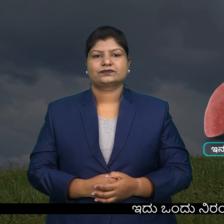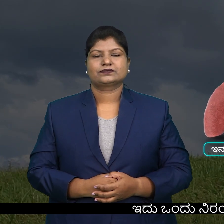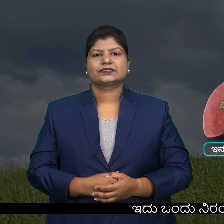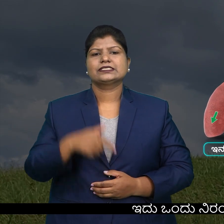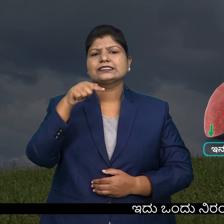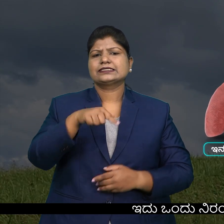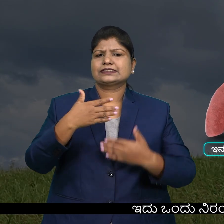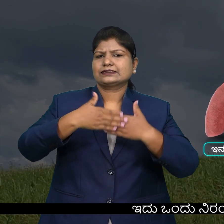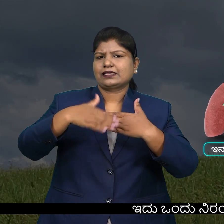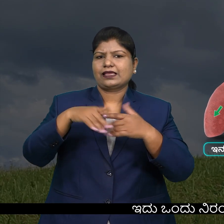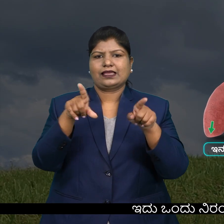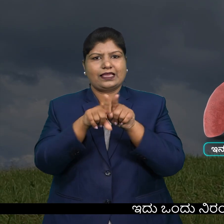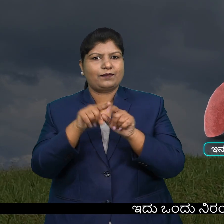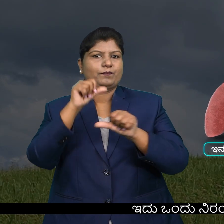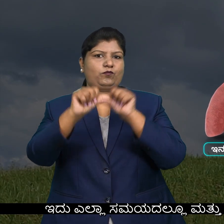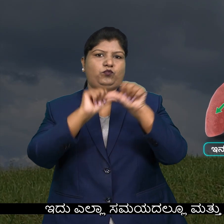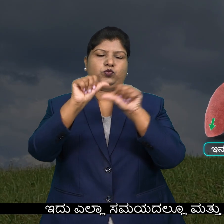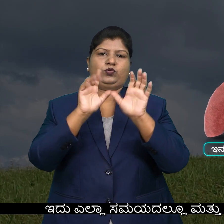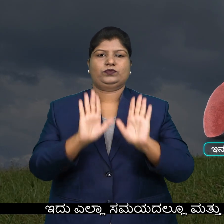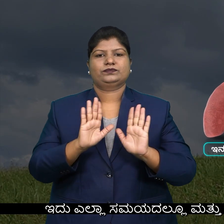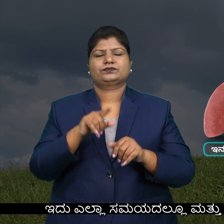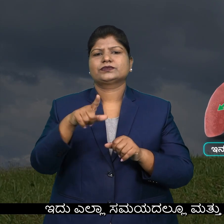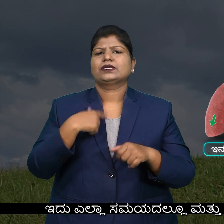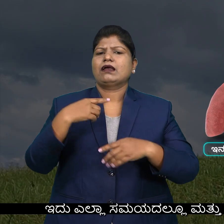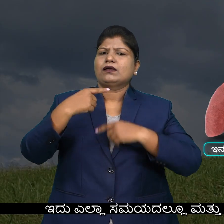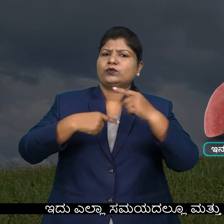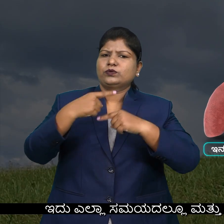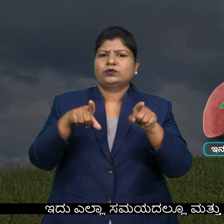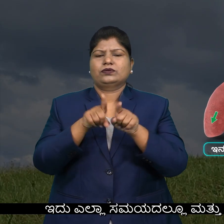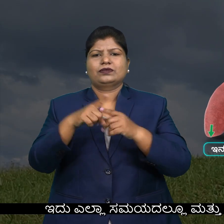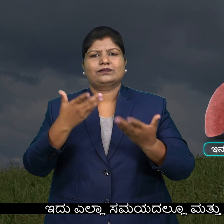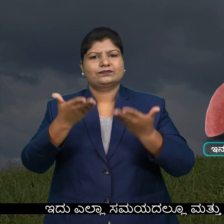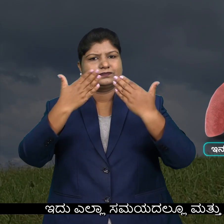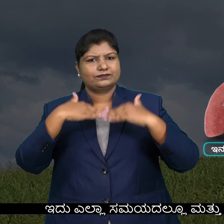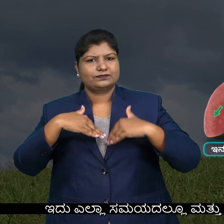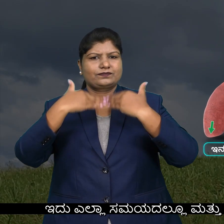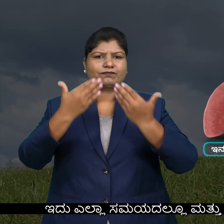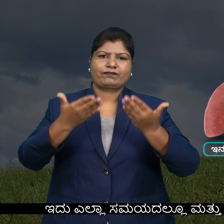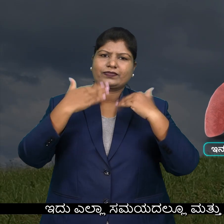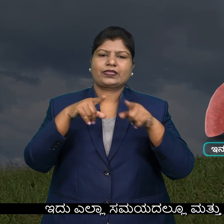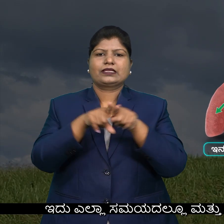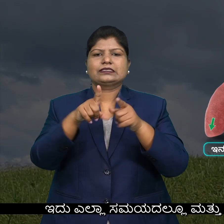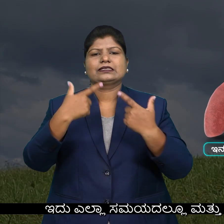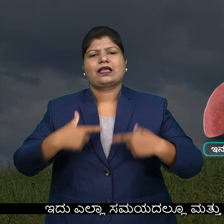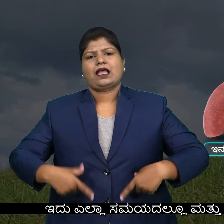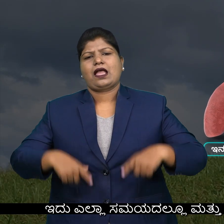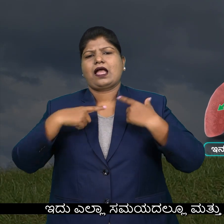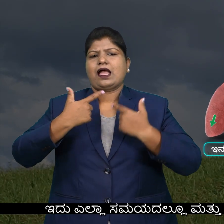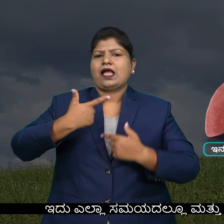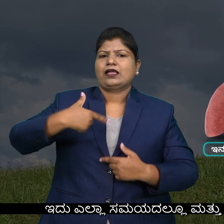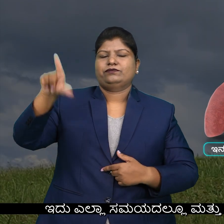ಇದು ಒಂದು ನಿರಂತರ ಪ್ರಕ್ರಿಯೆಯಾಗಿದ್ದು, ಇದು ಎಲ್ಲ ಸಮಯದಲ್ಲೂ ಮತ್ತು ಜೀವಿಯು ಜೀವನದುದ್ದಕ್ಕೂ ನಡೆಯುತ್ತದೆ.